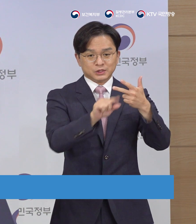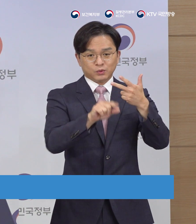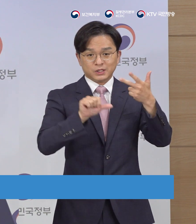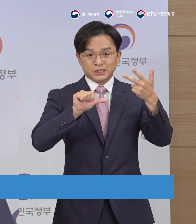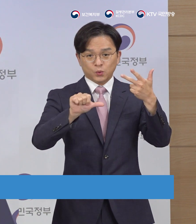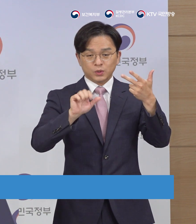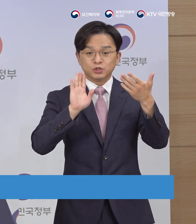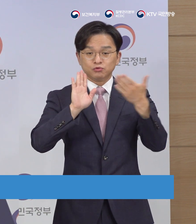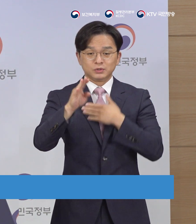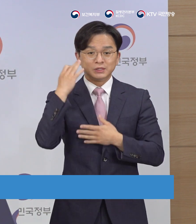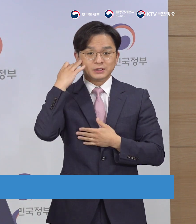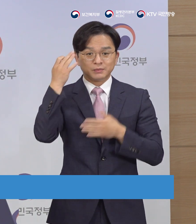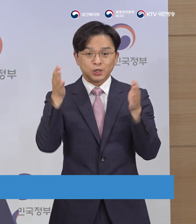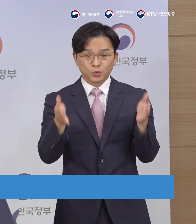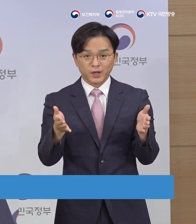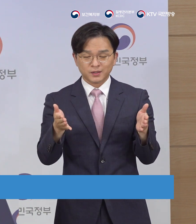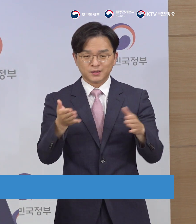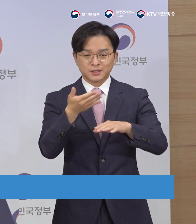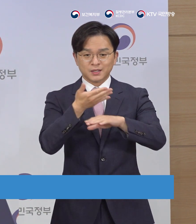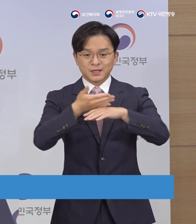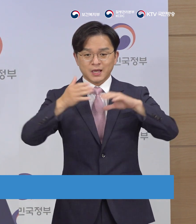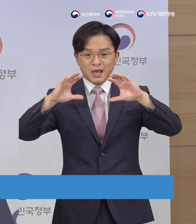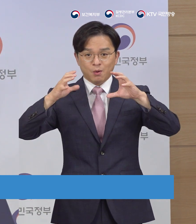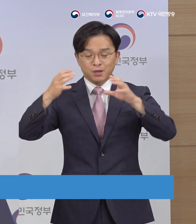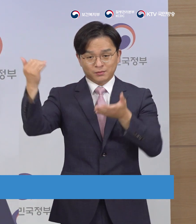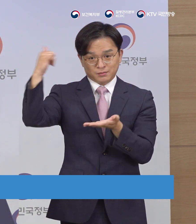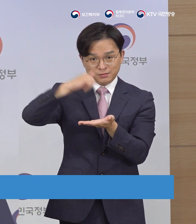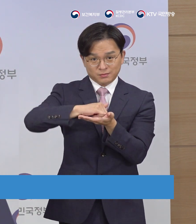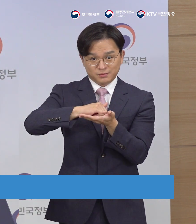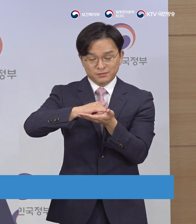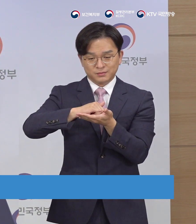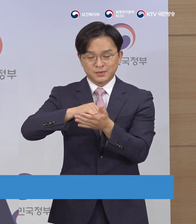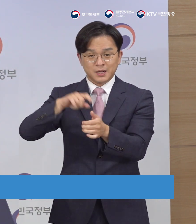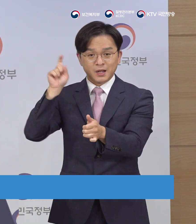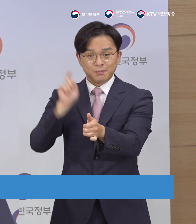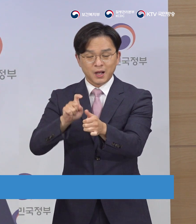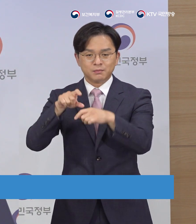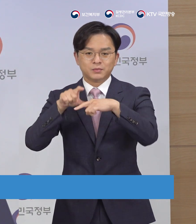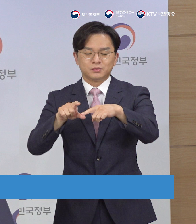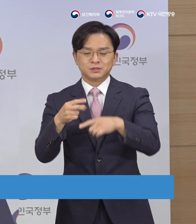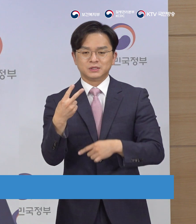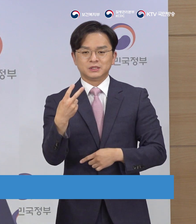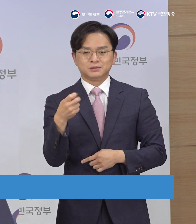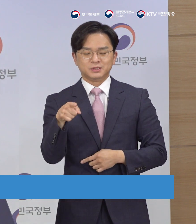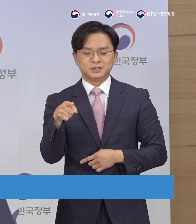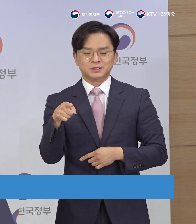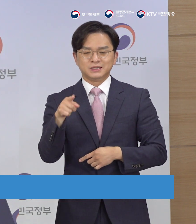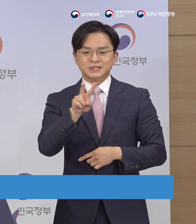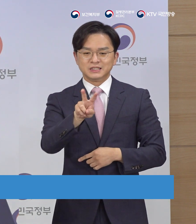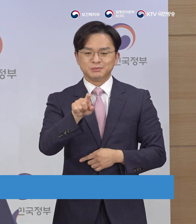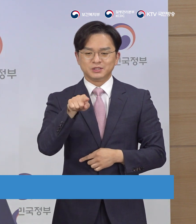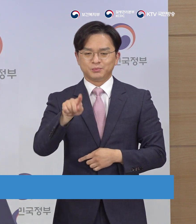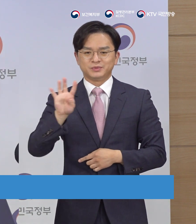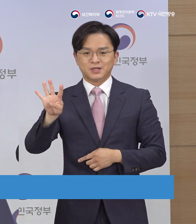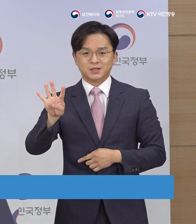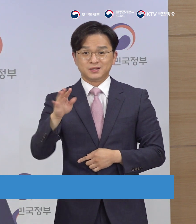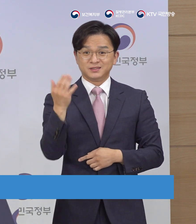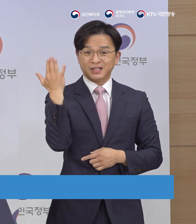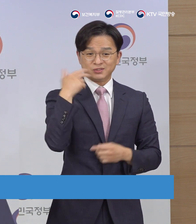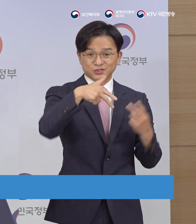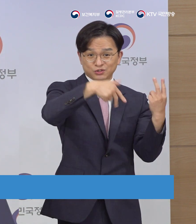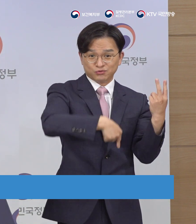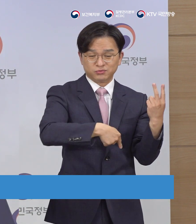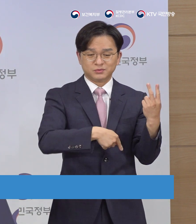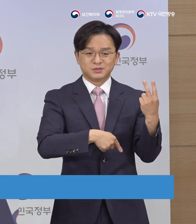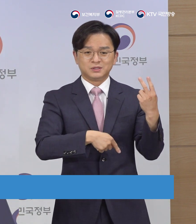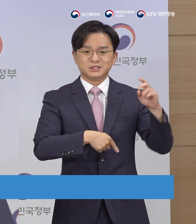지난 2주간 해외 유입 1일 평균 환자 수는 27.4명으로 그전 2주의 15.8명에